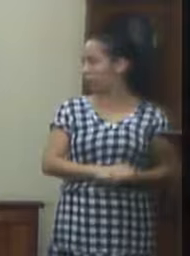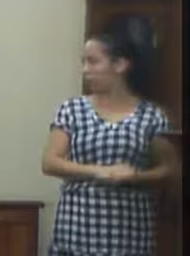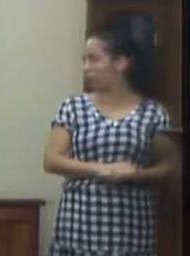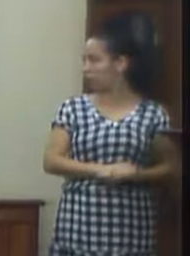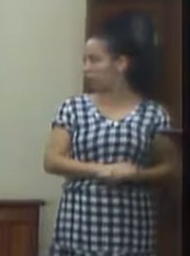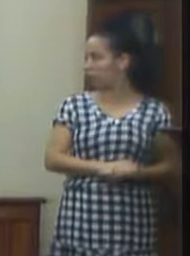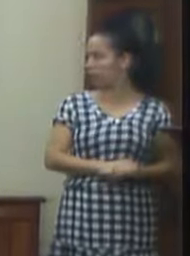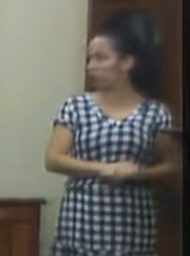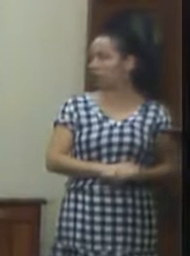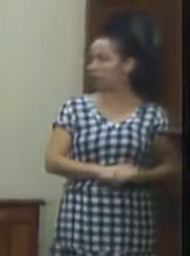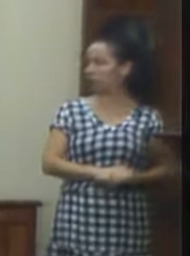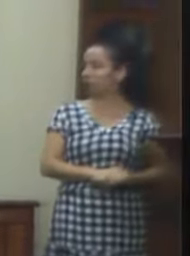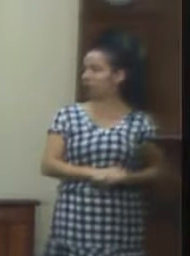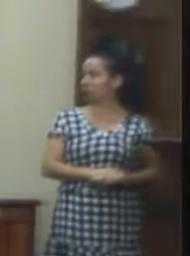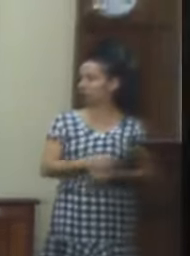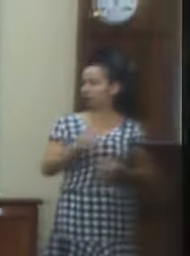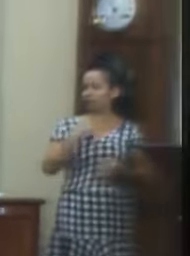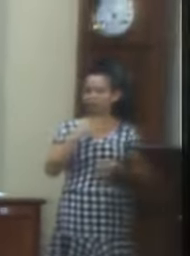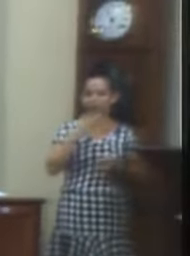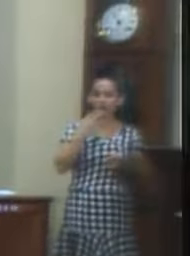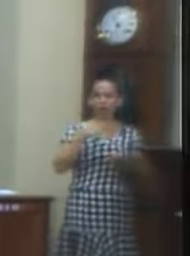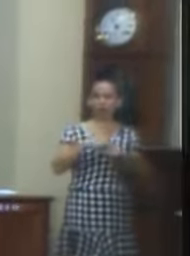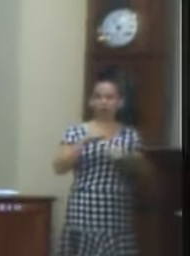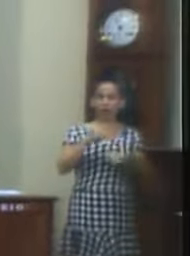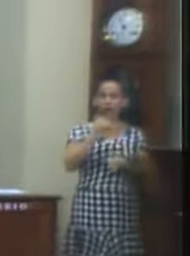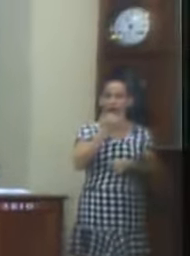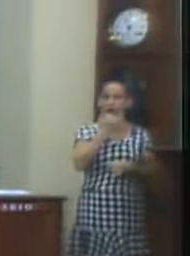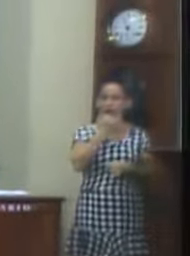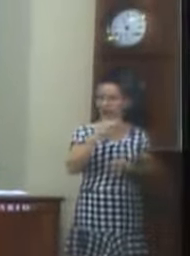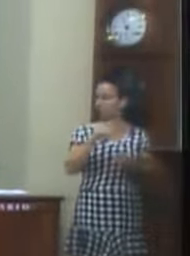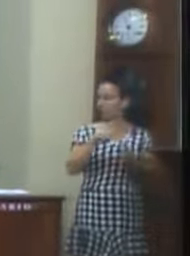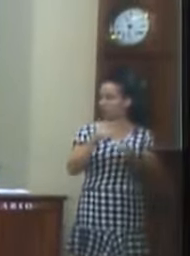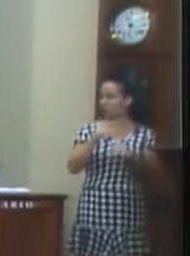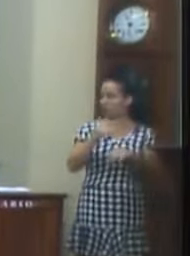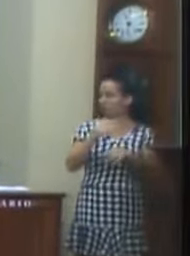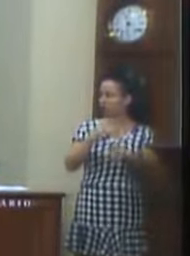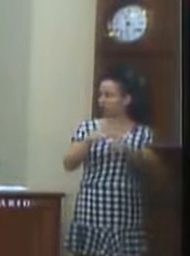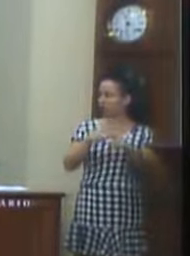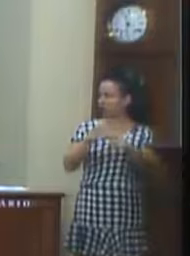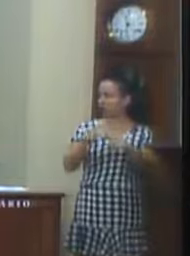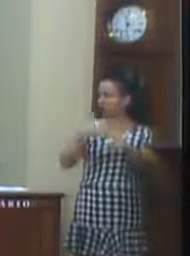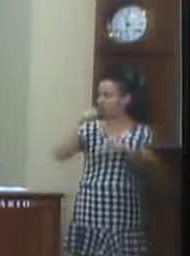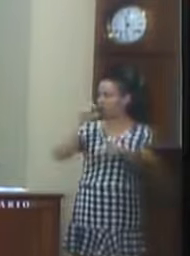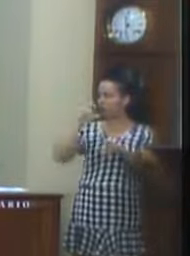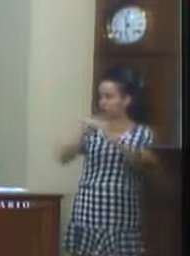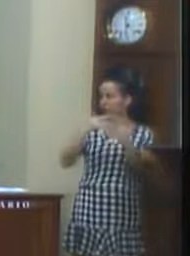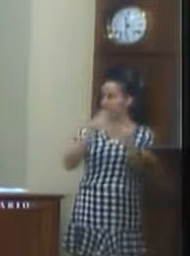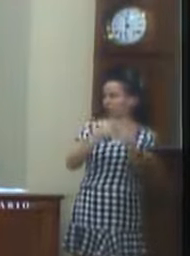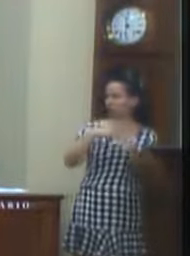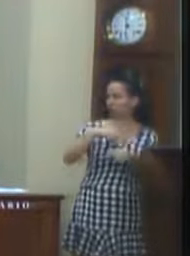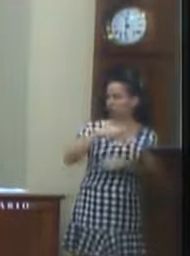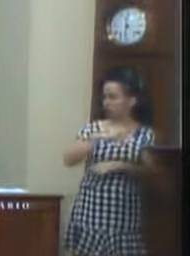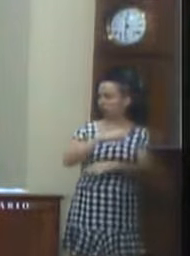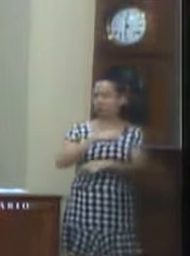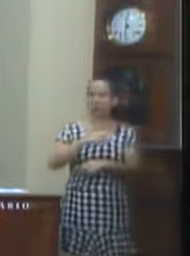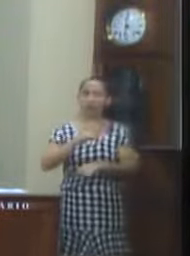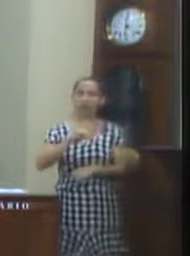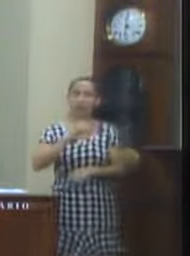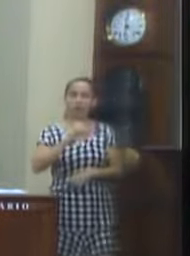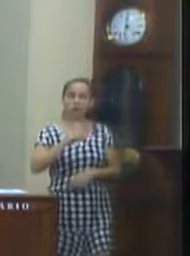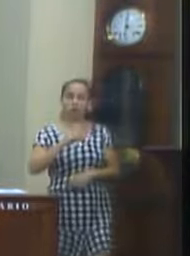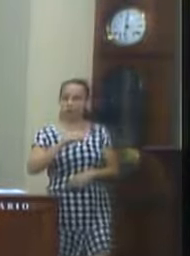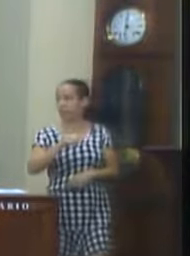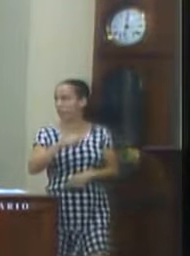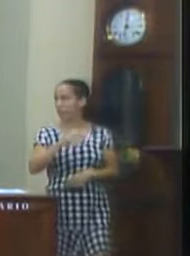Eu só queria justificar aqui minha ausência ontem na sessão solene, que eu tive que fazer uma revisão da minha cirurgia aqui no Rio de Janeiro e não deu para